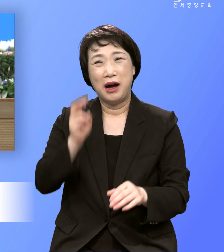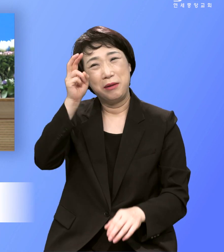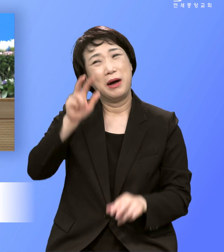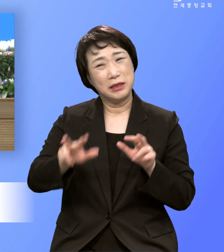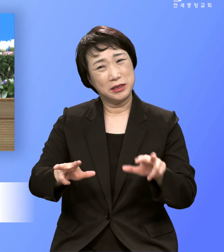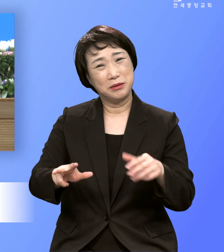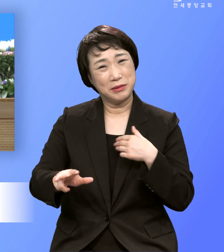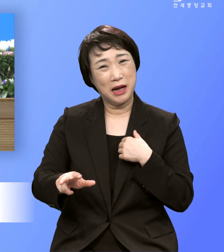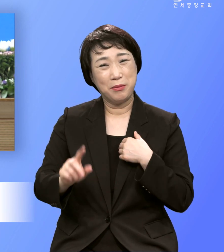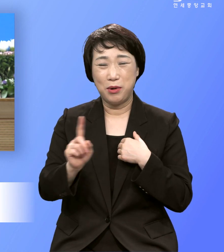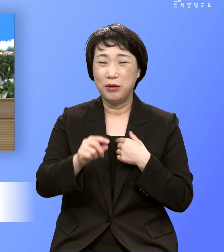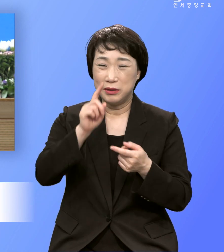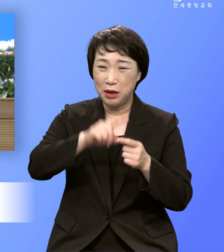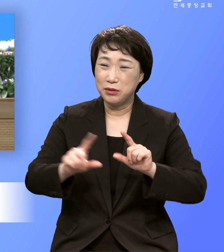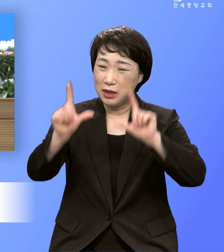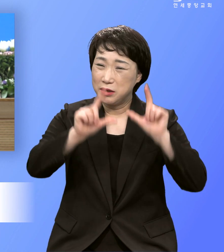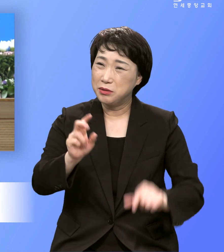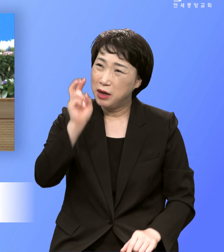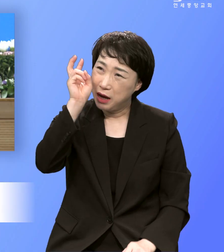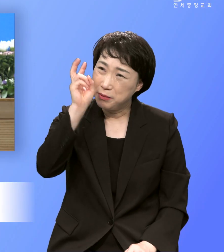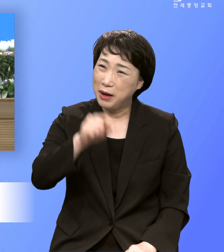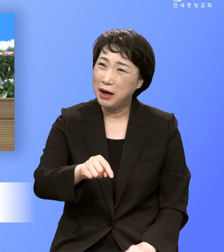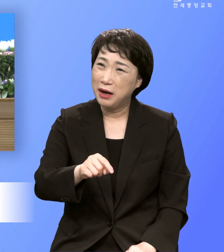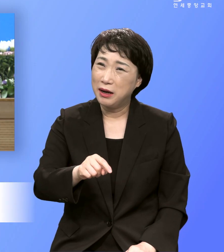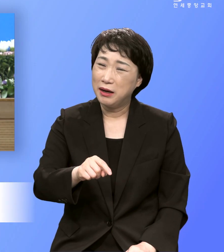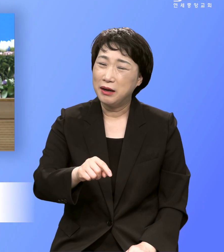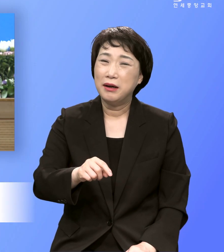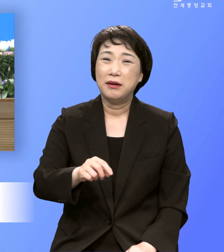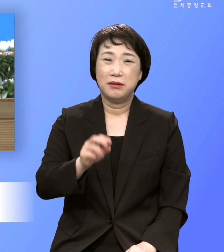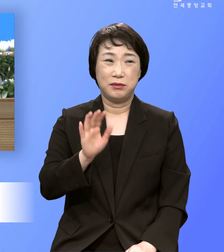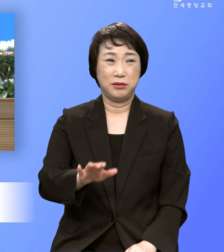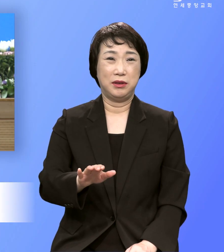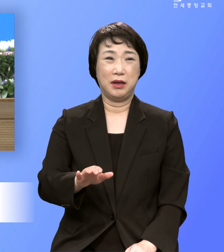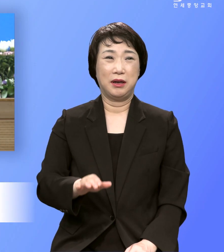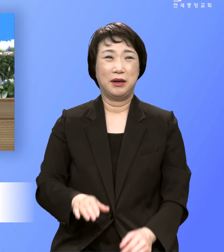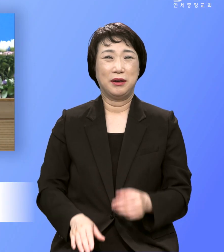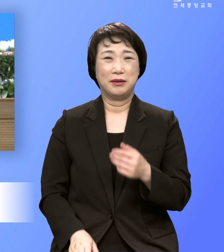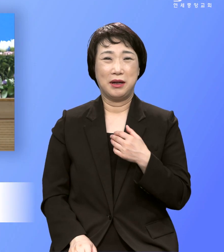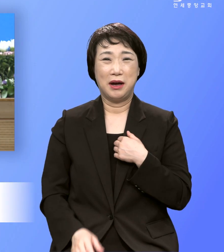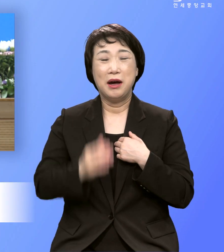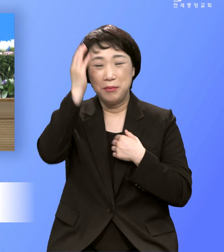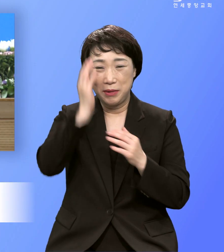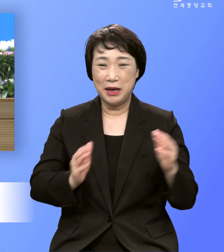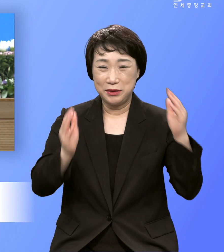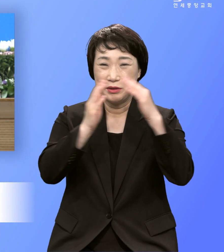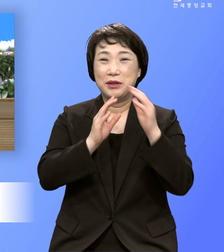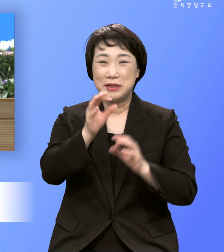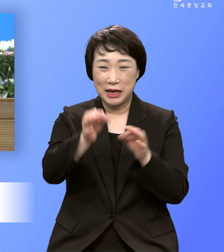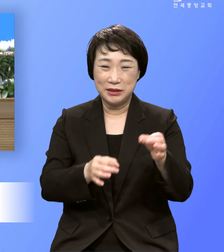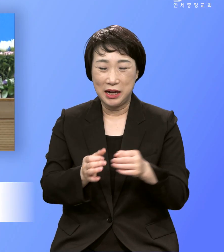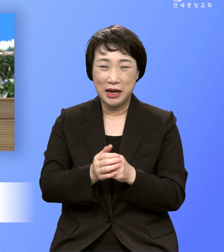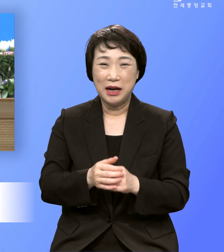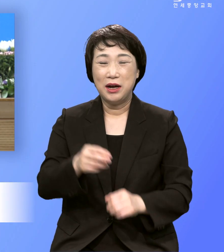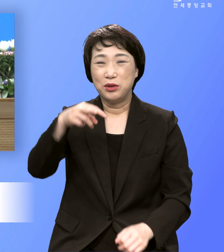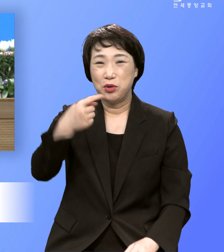지금 시골에서 내가 뭐 그러고 살고 있겠지. 배추 장수 하다가